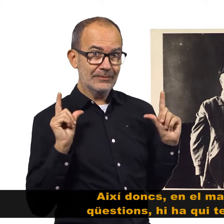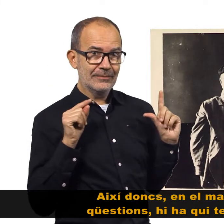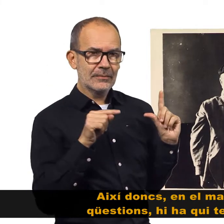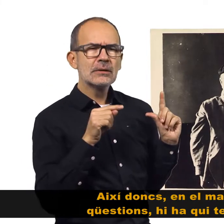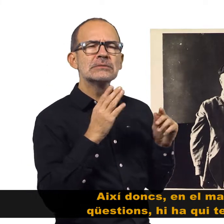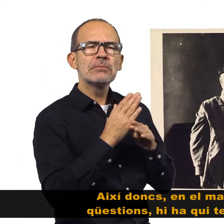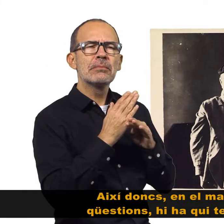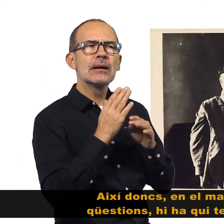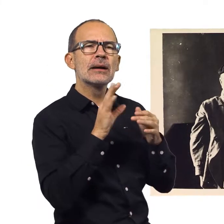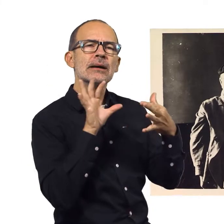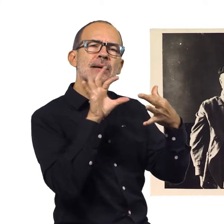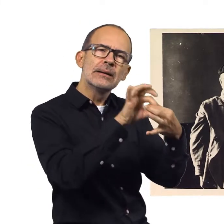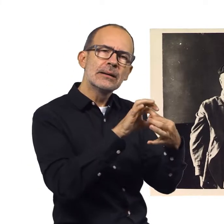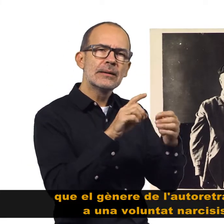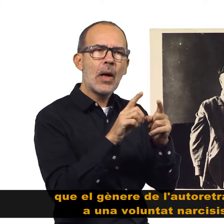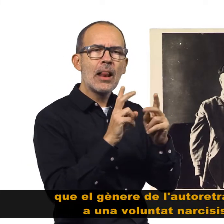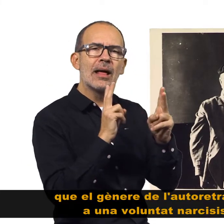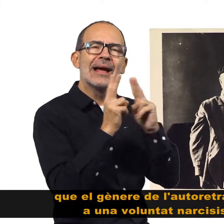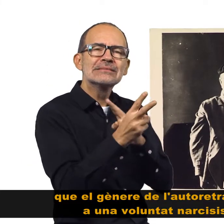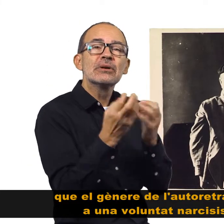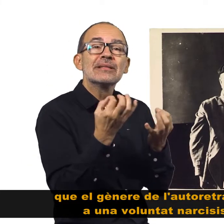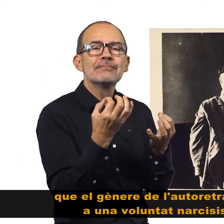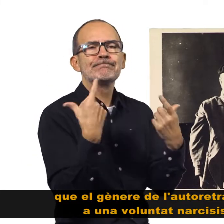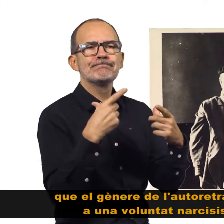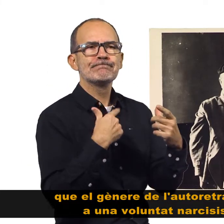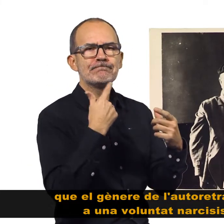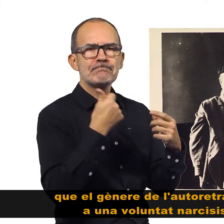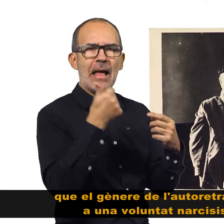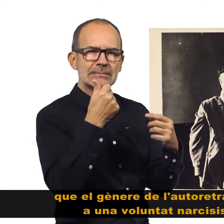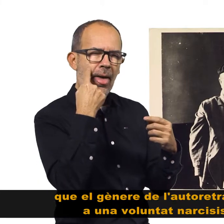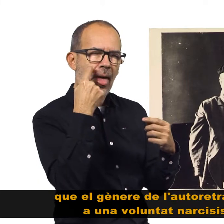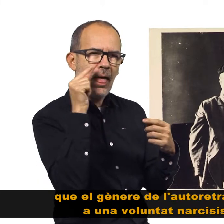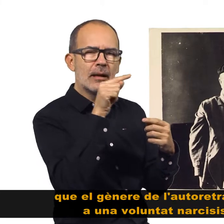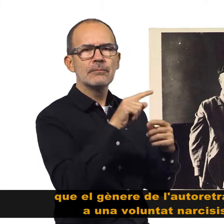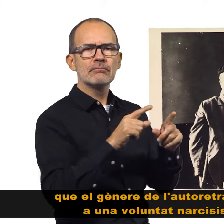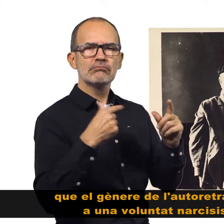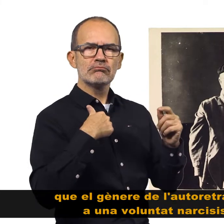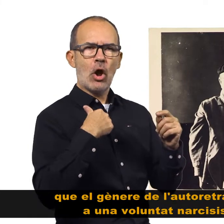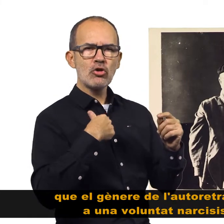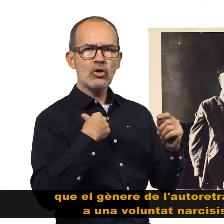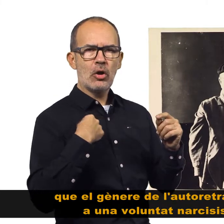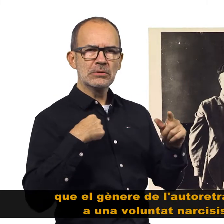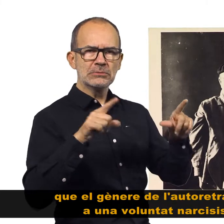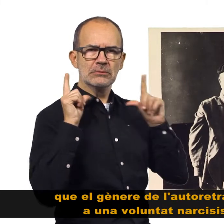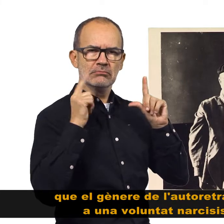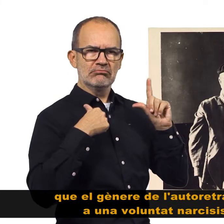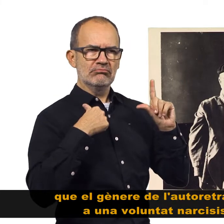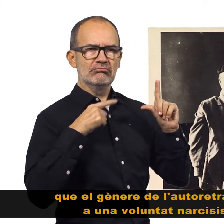Així doncs, en el marc d'aquestes qüestions, hi ha qui tendeix a pensar que el gènere de l'autorretrat respon únicament a una